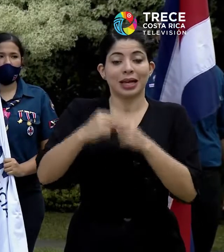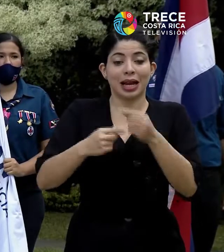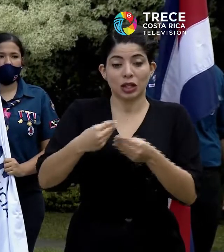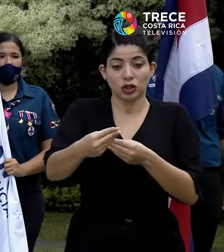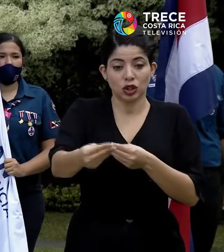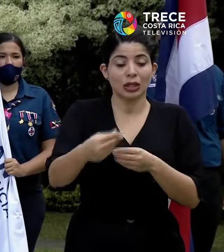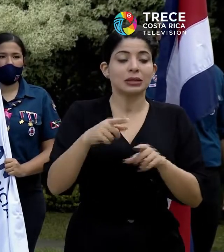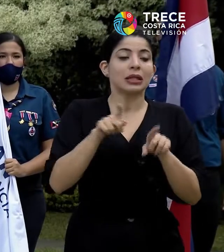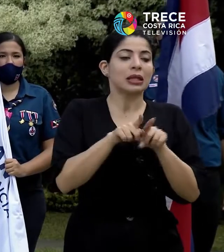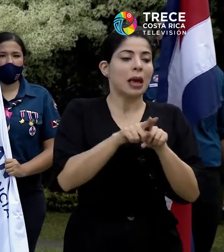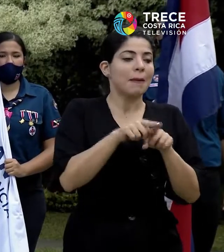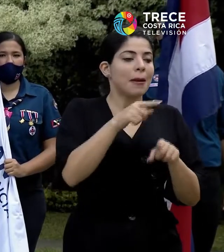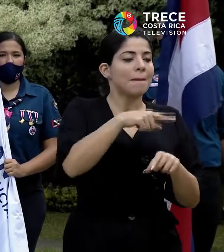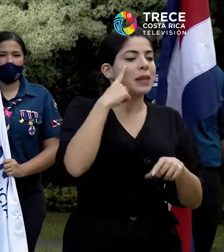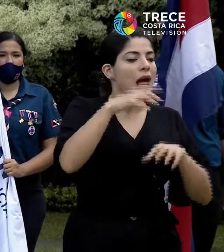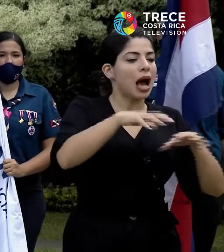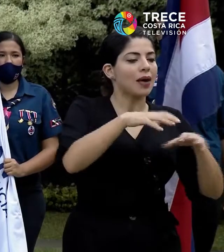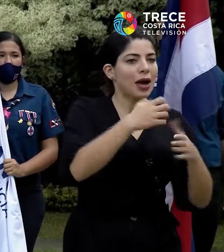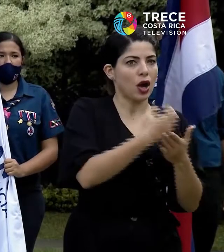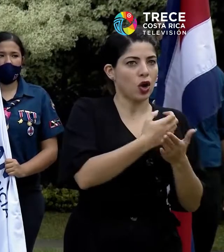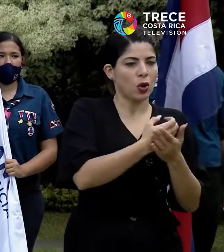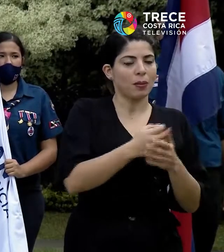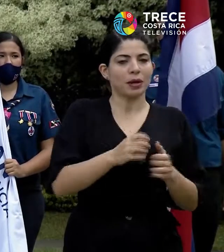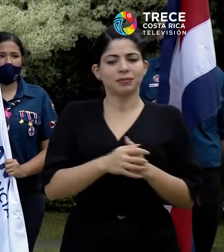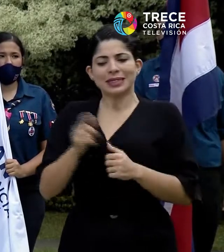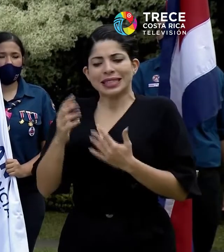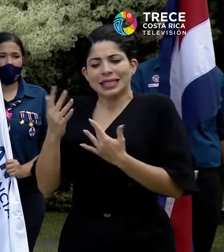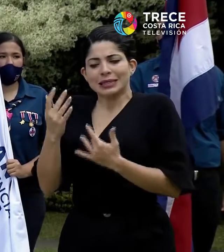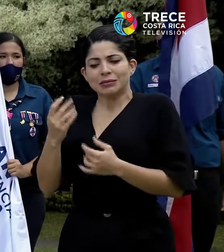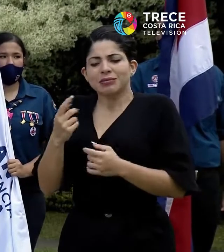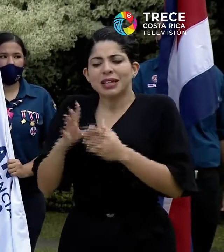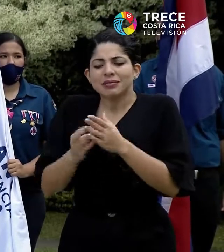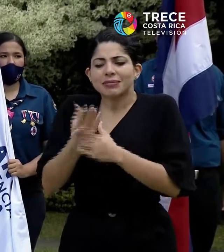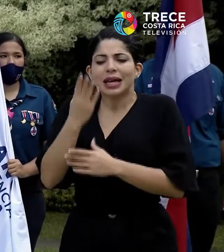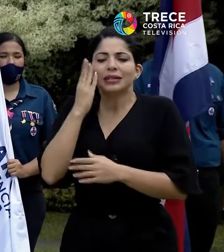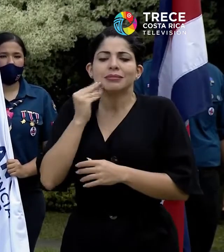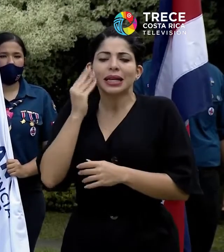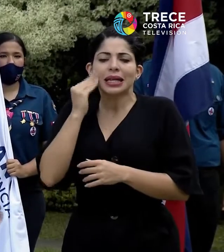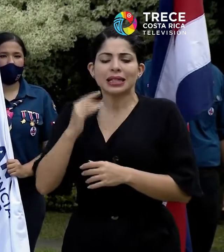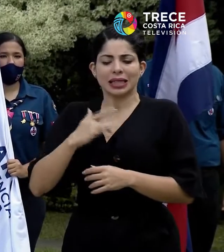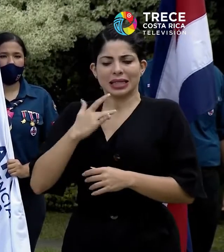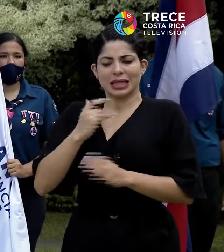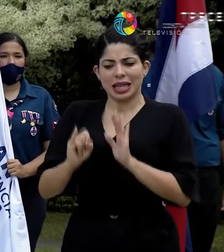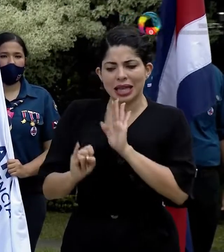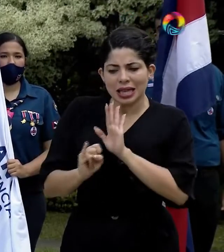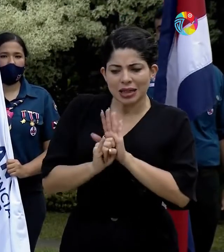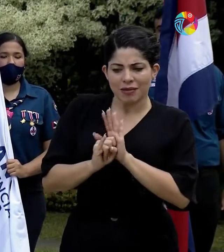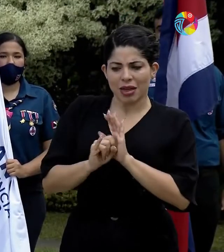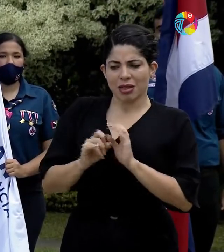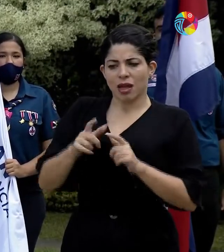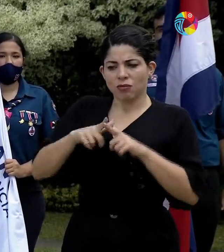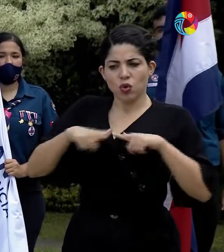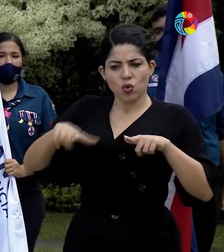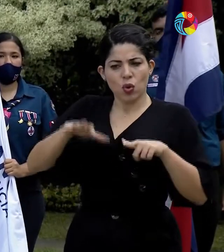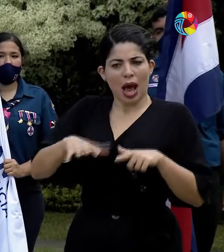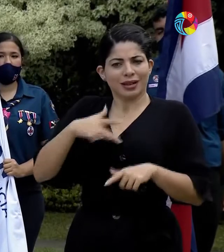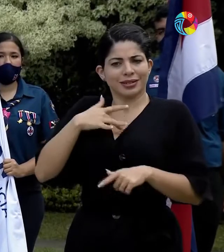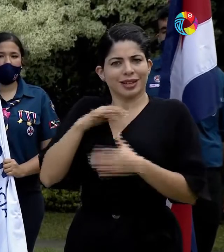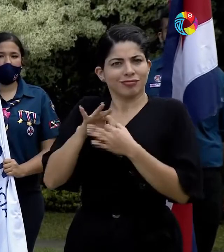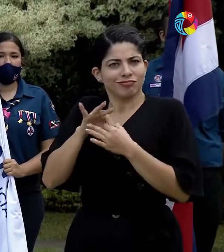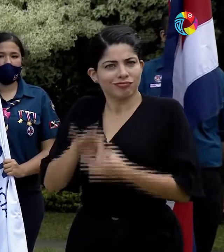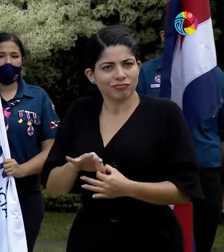Las experiencias para la construcción de sentido y singularidad en el territorio. Y por supuesto uno